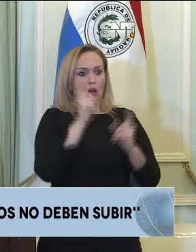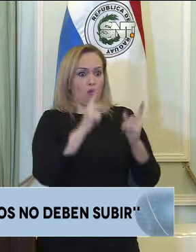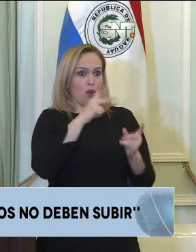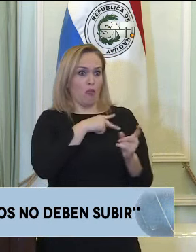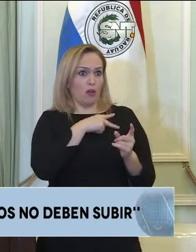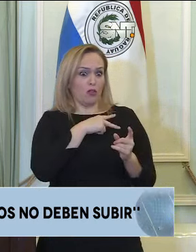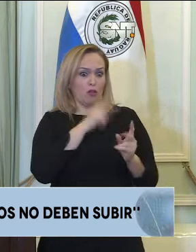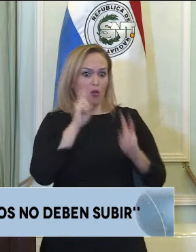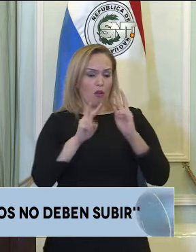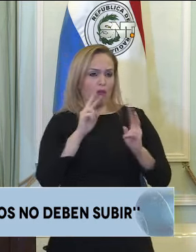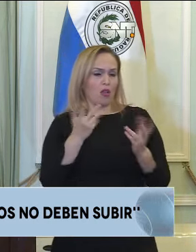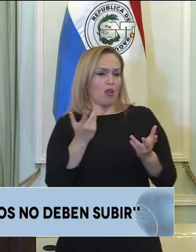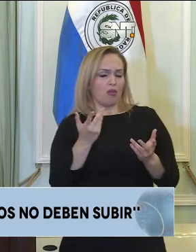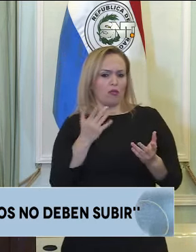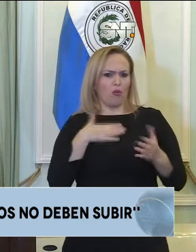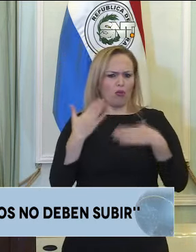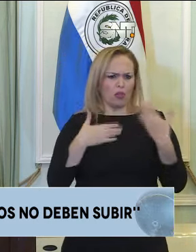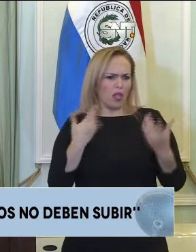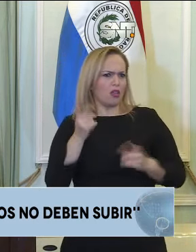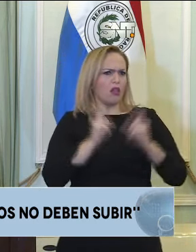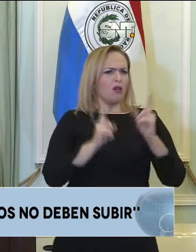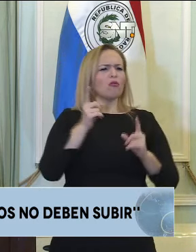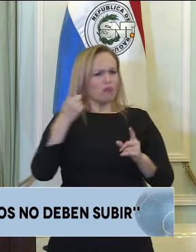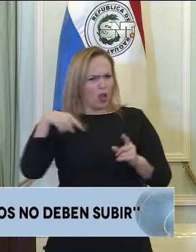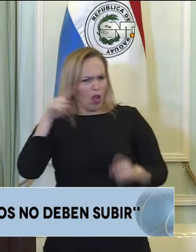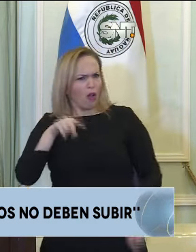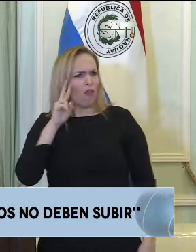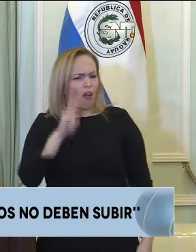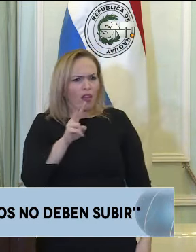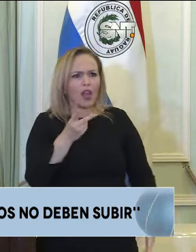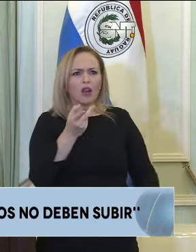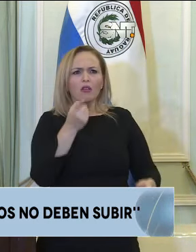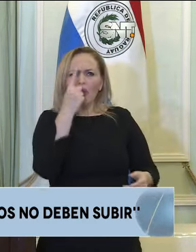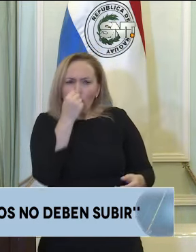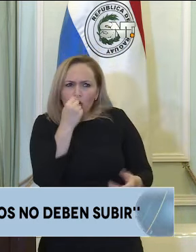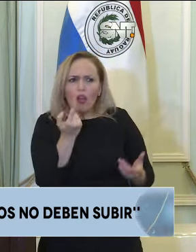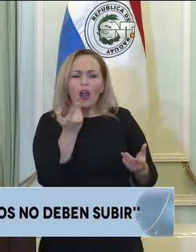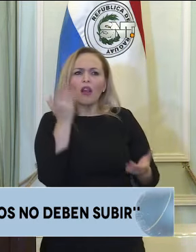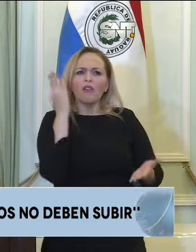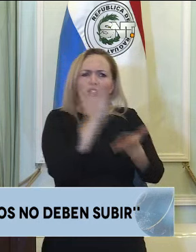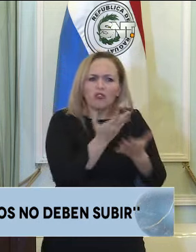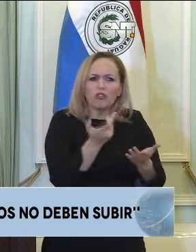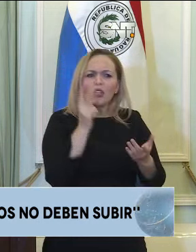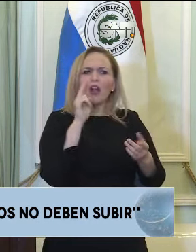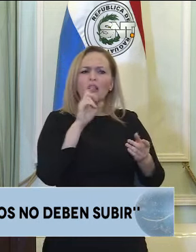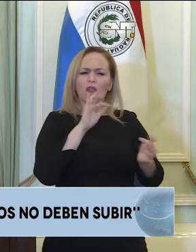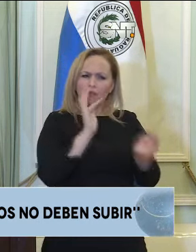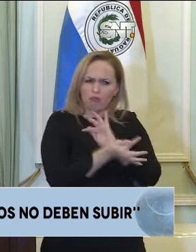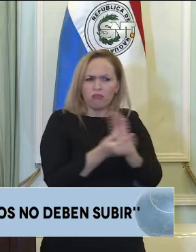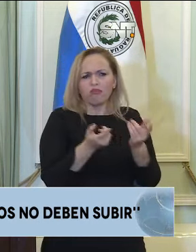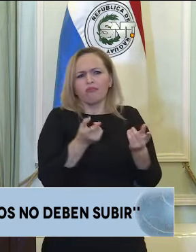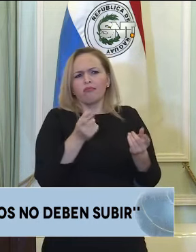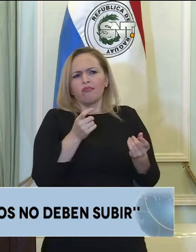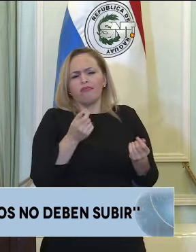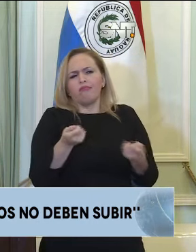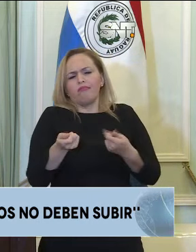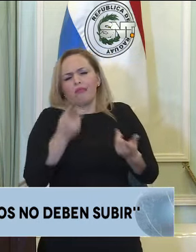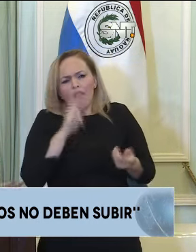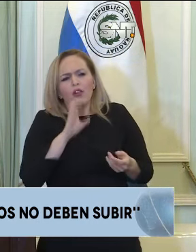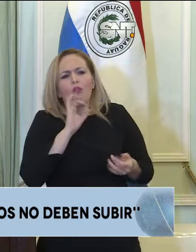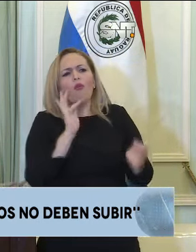el punto de vista del Consejo Nacional de la competencia, nos ocuparemos en su momento de llevarlos adelante, tanto en la CONACOM como